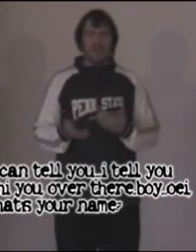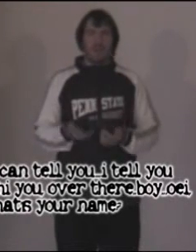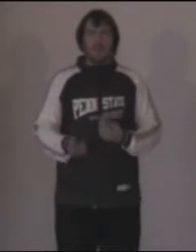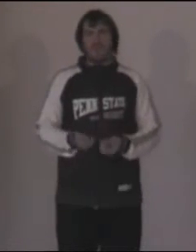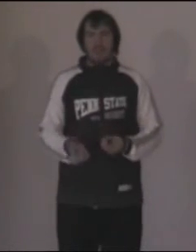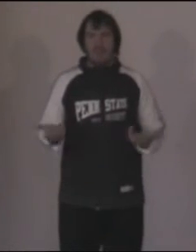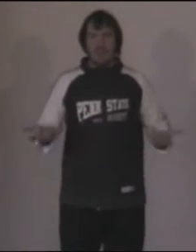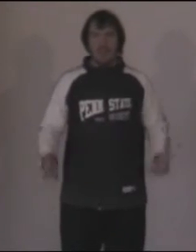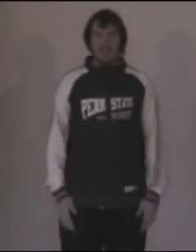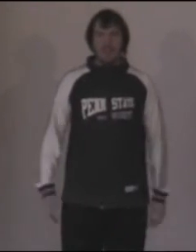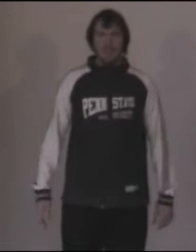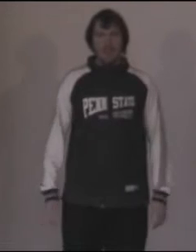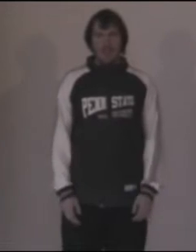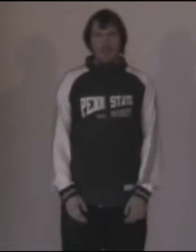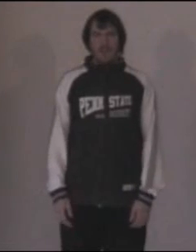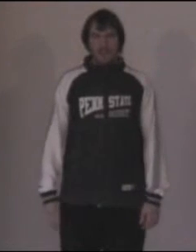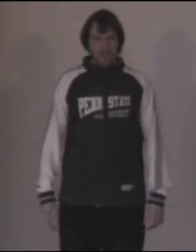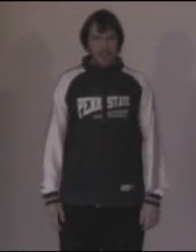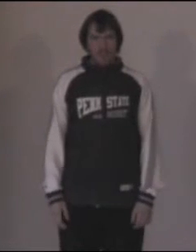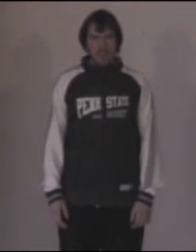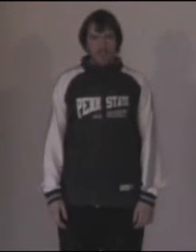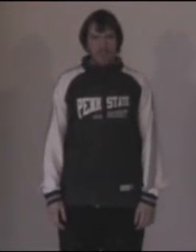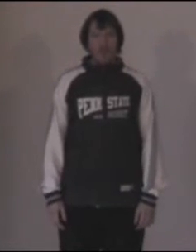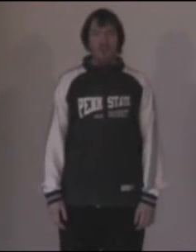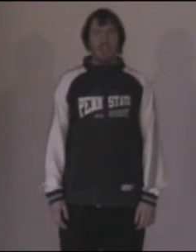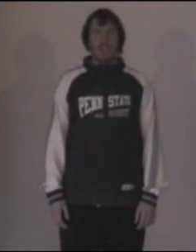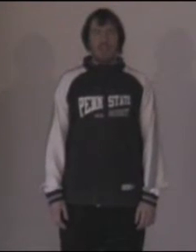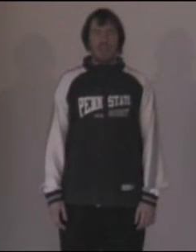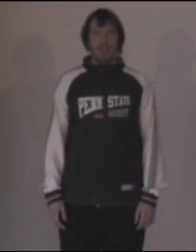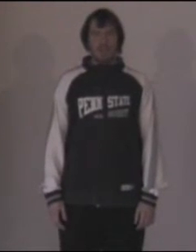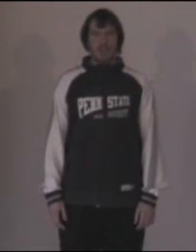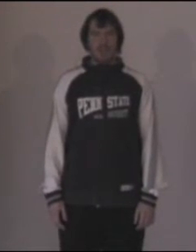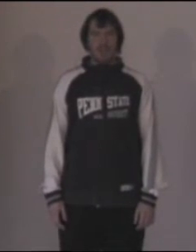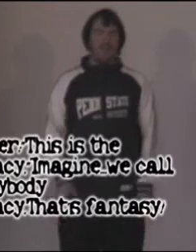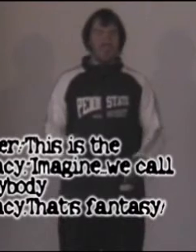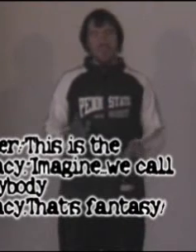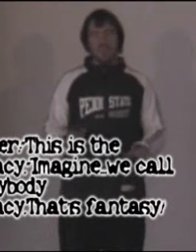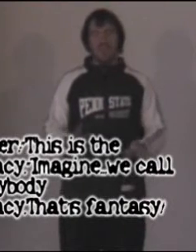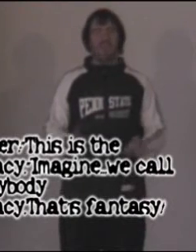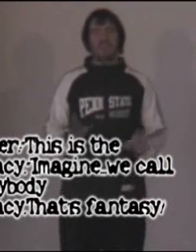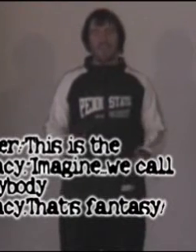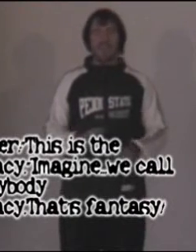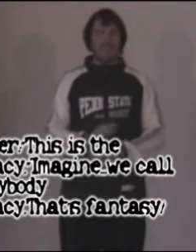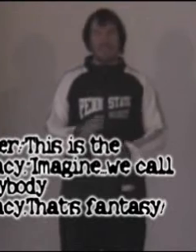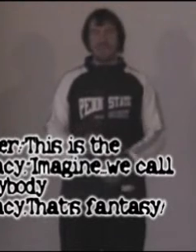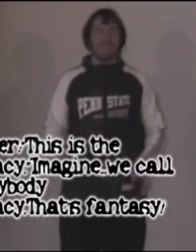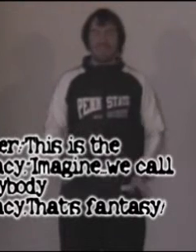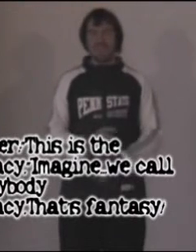come posso chiamarti? Risposta: questa è privacy. Immaginatevi, oggigiorno ci chiamiamo tutti quanti questa